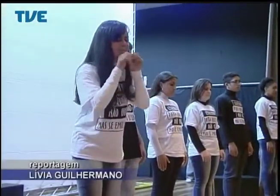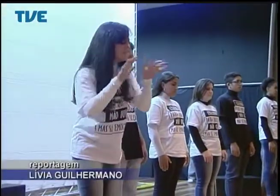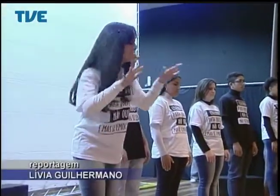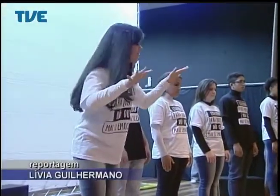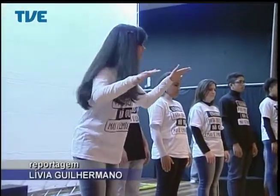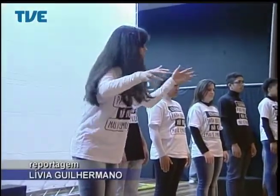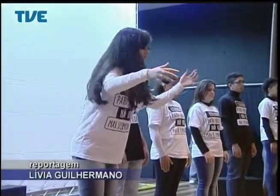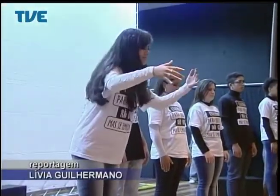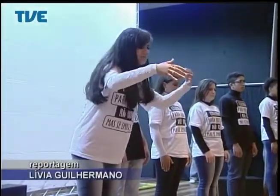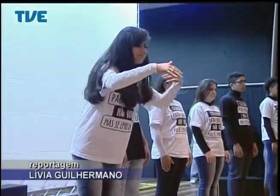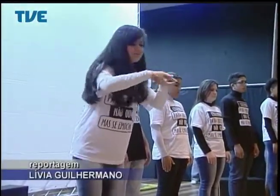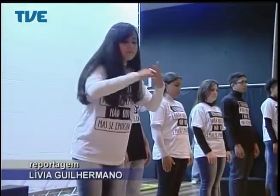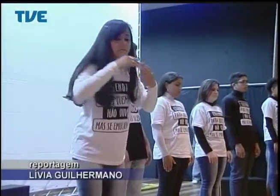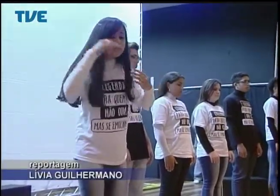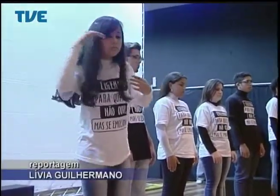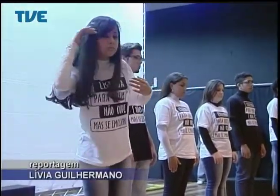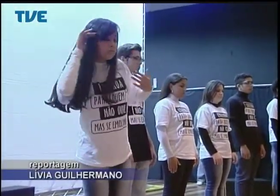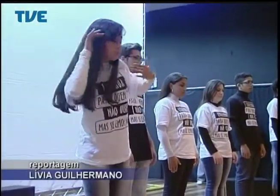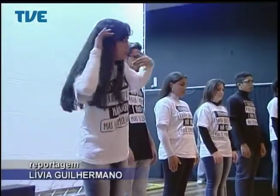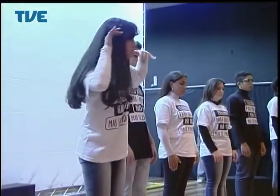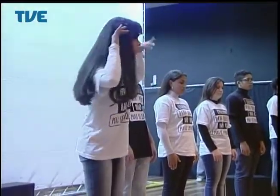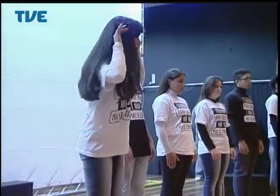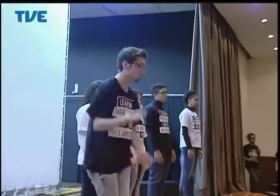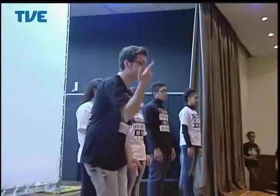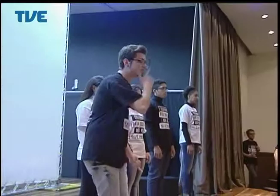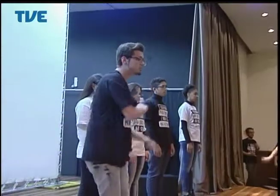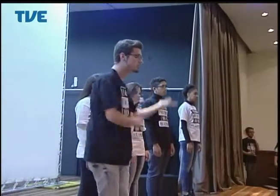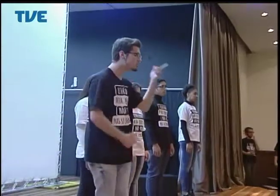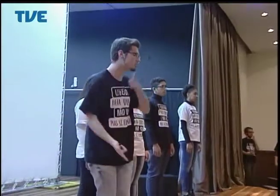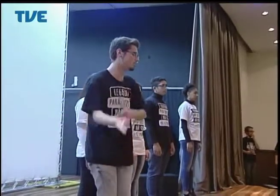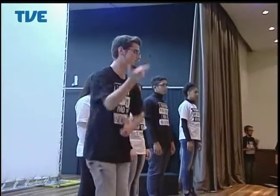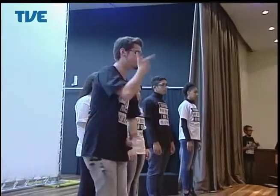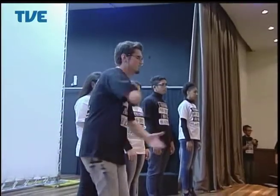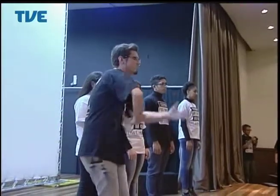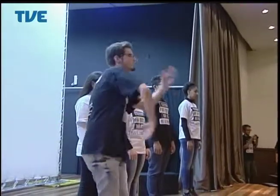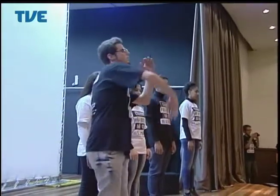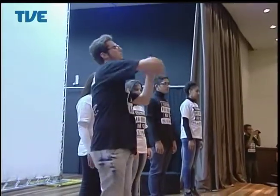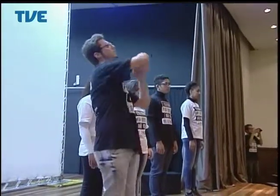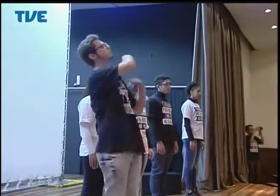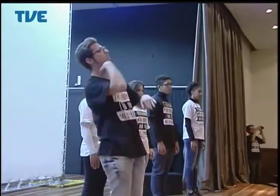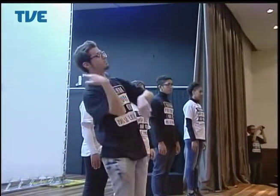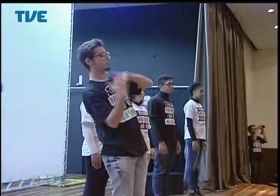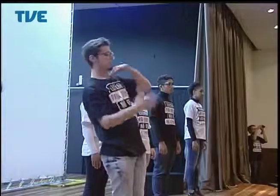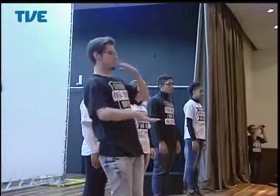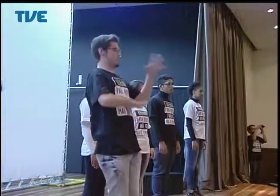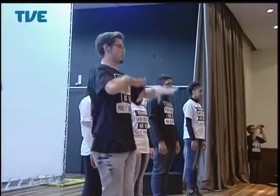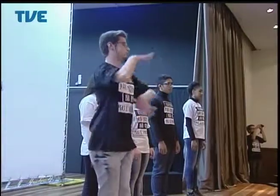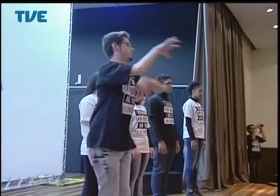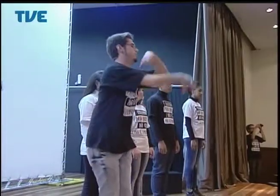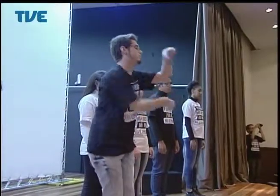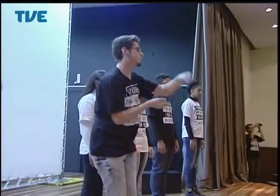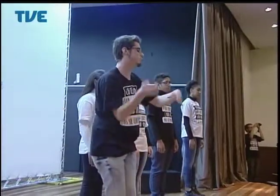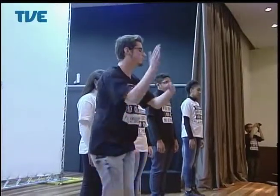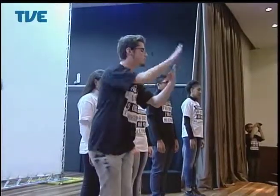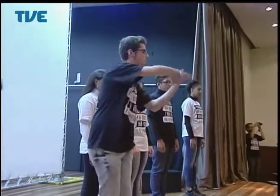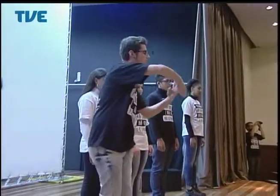foi preparada nesta edição do festival. Primeiro, o coral de surdos se apresentou ao som do hino